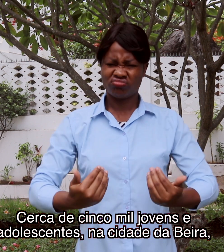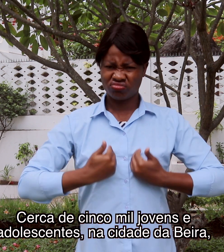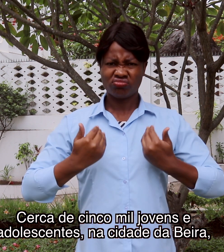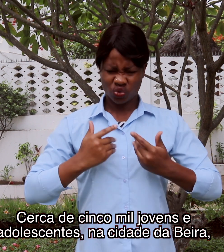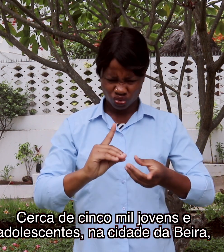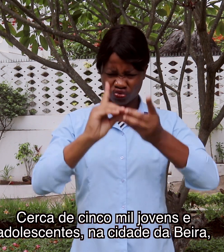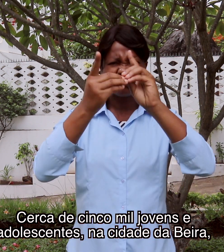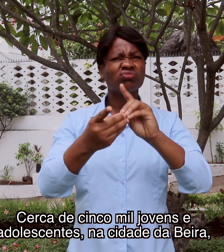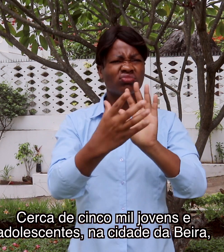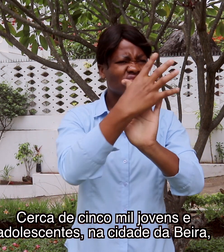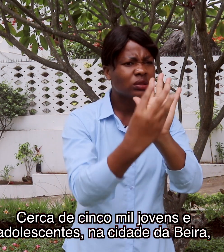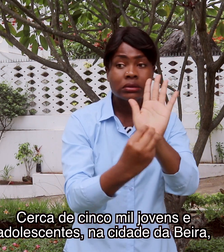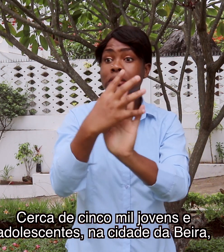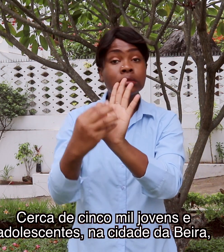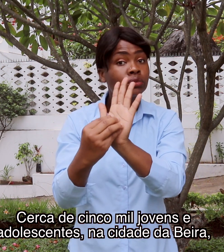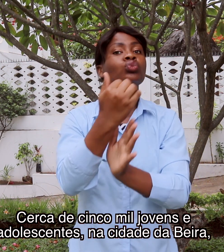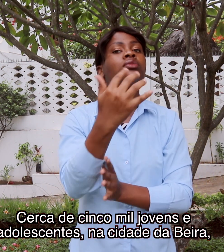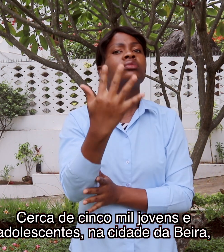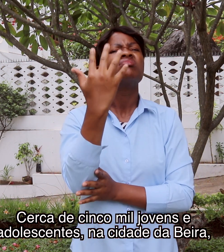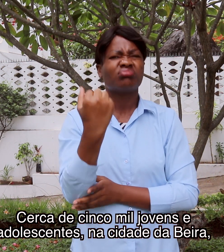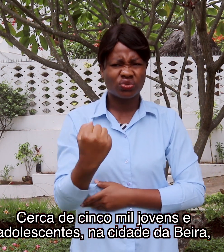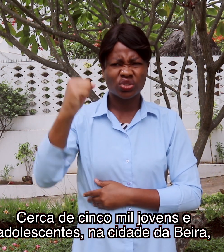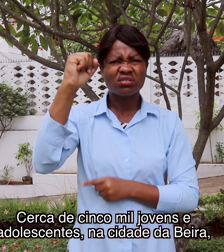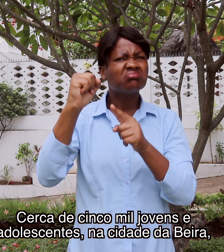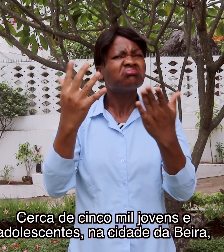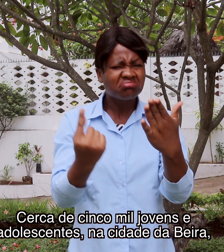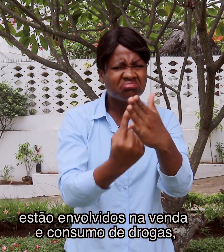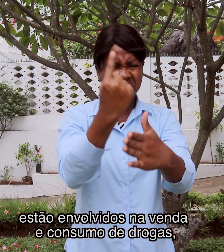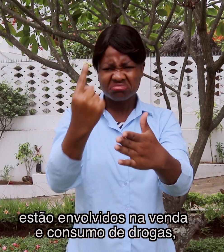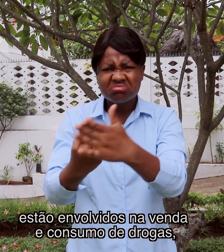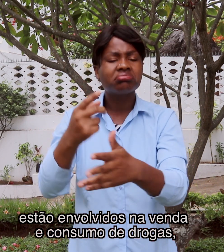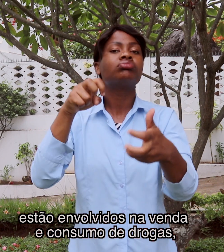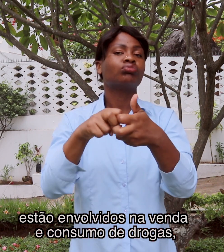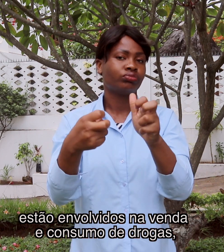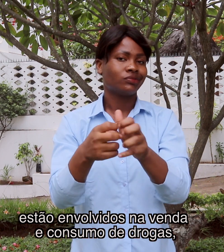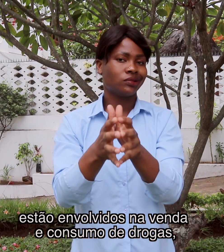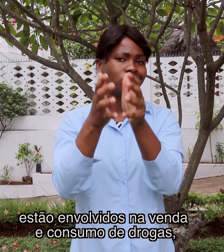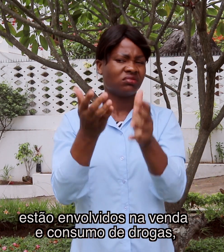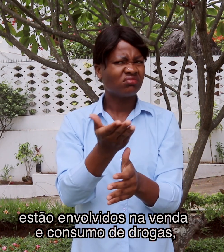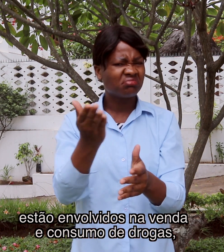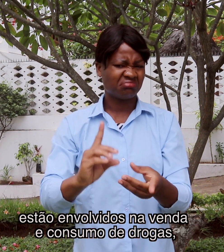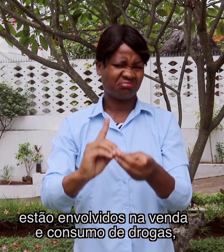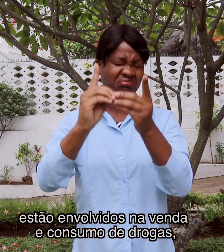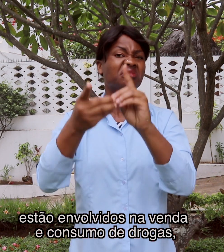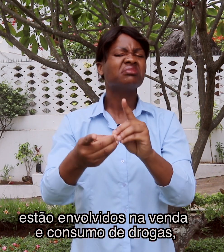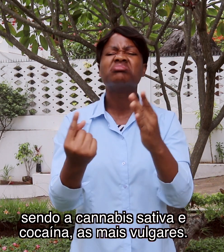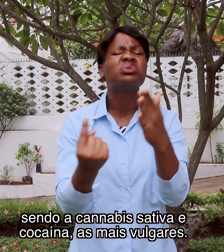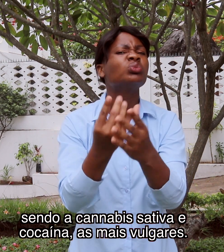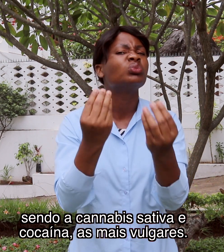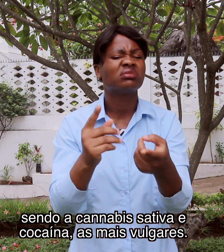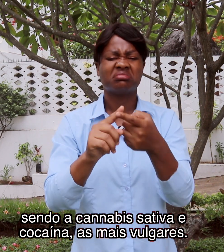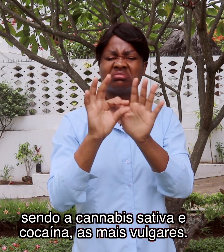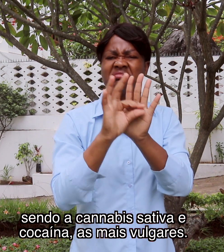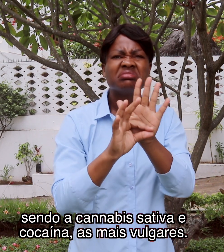Cerca de 5 mil jovens e adolescentes na cidade da Beira estão envolvidos na venda e consumo de drogas,